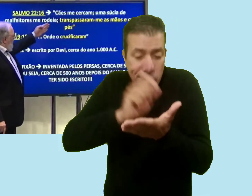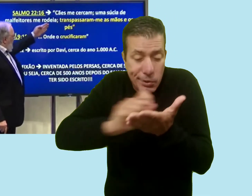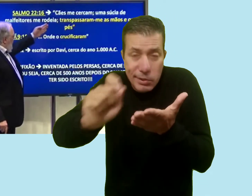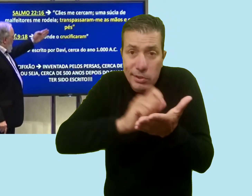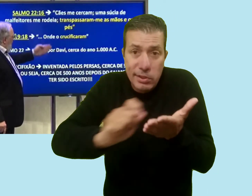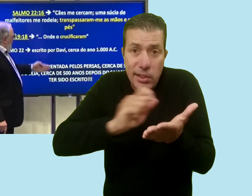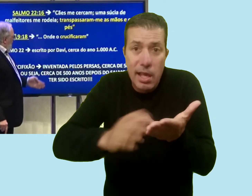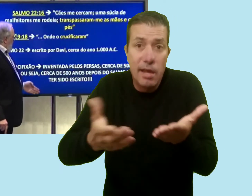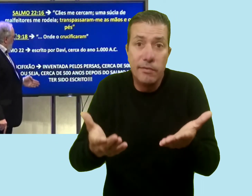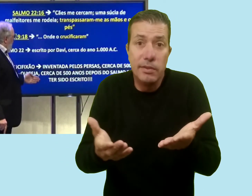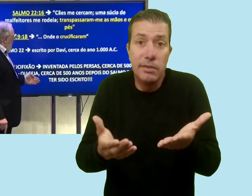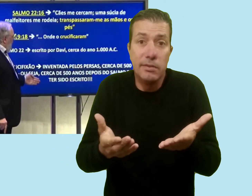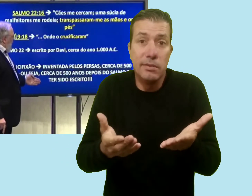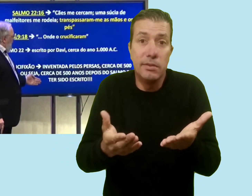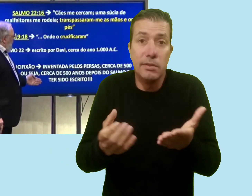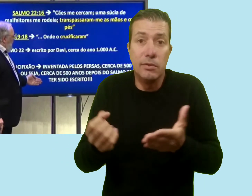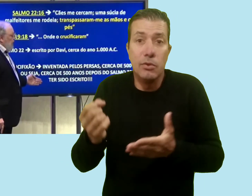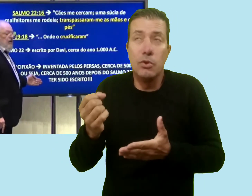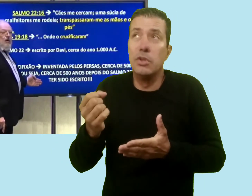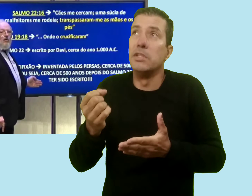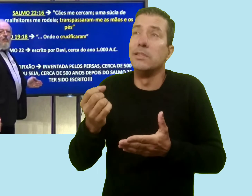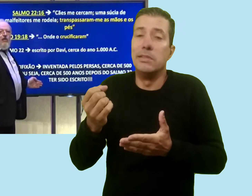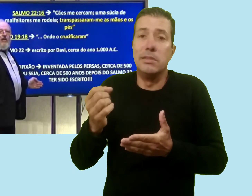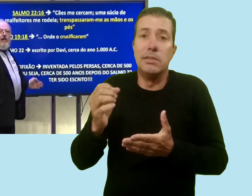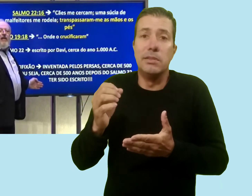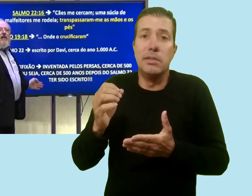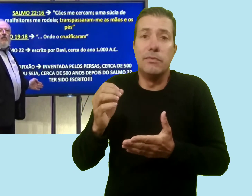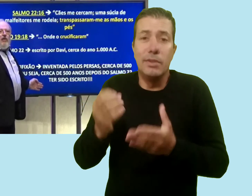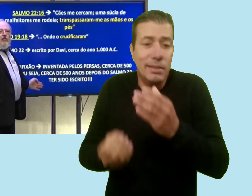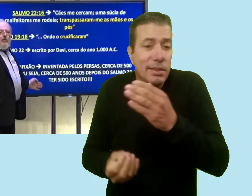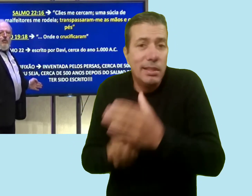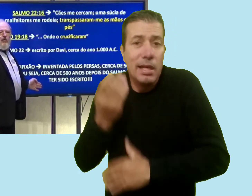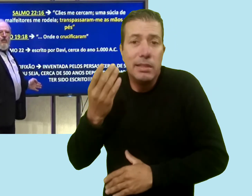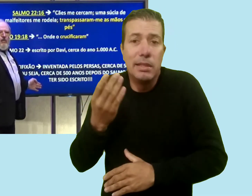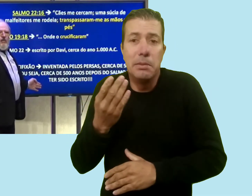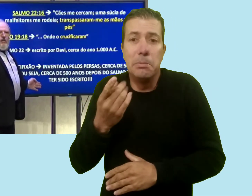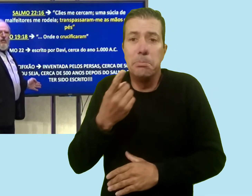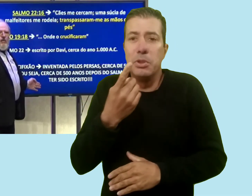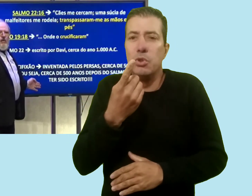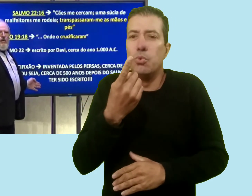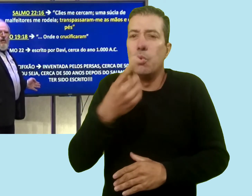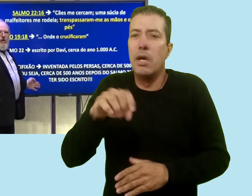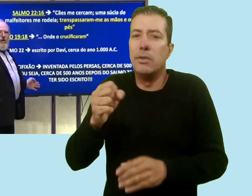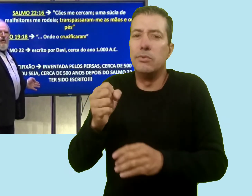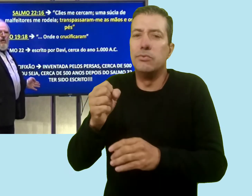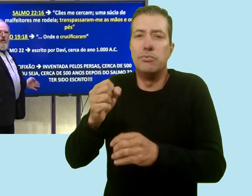execução de uma forma que só foi inventada 500 anos depois?